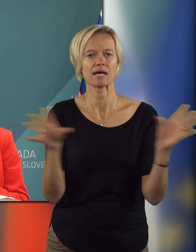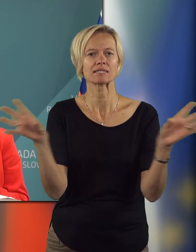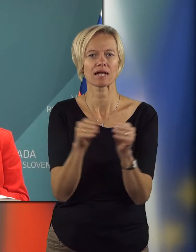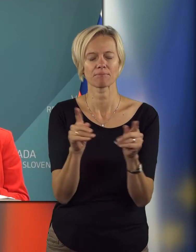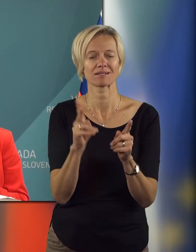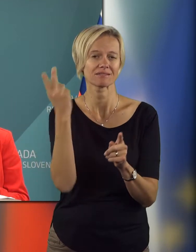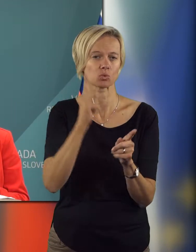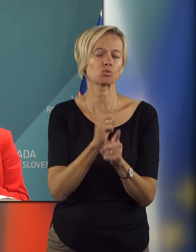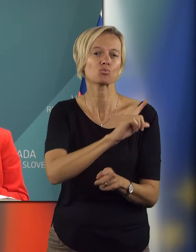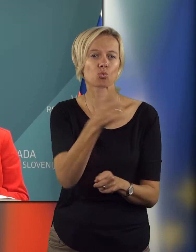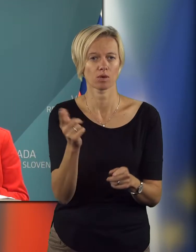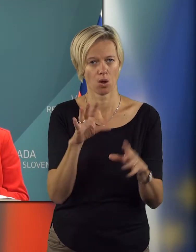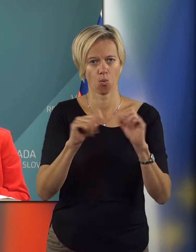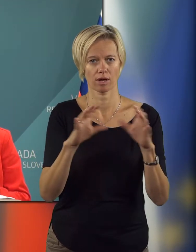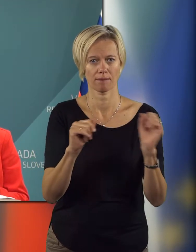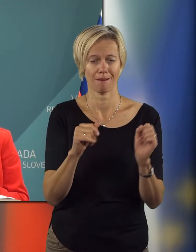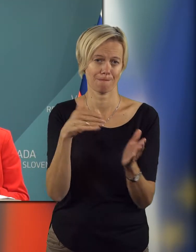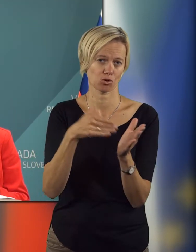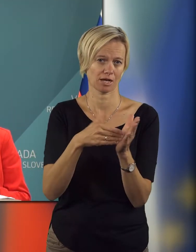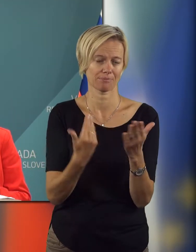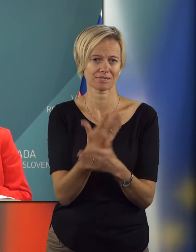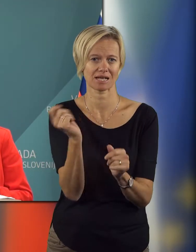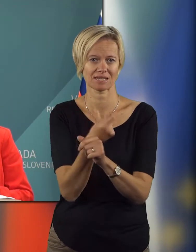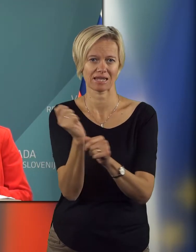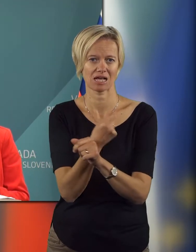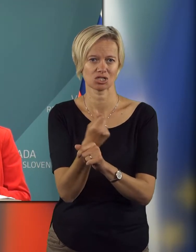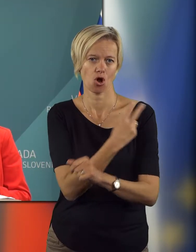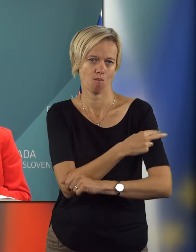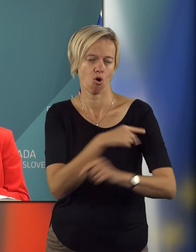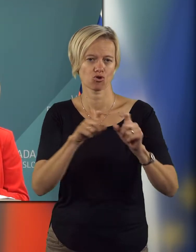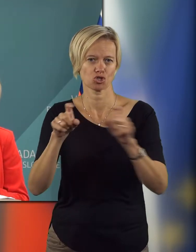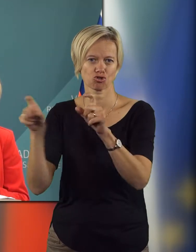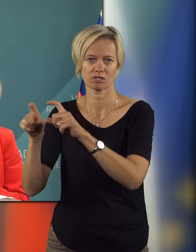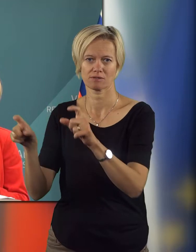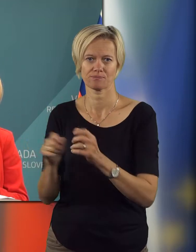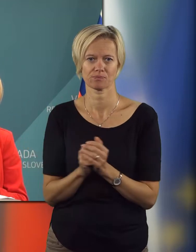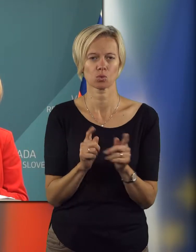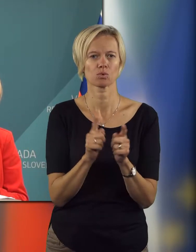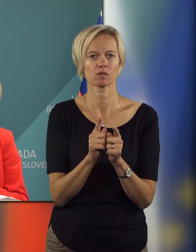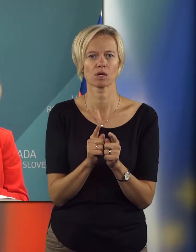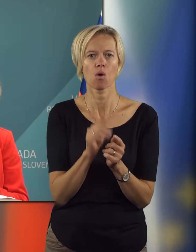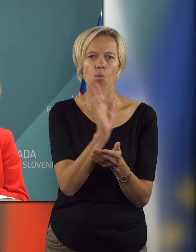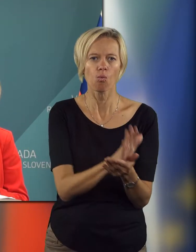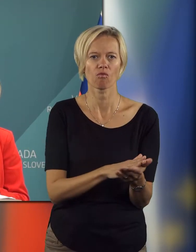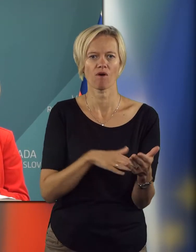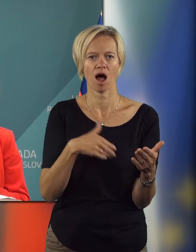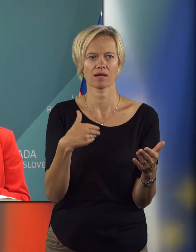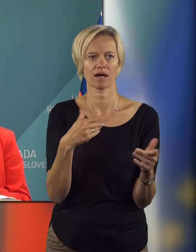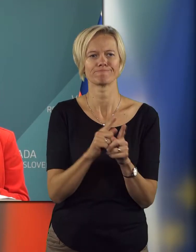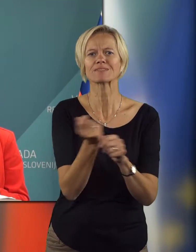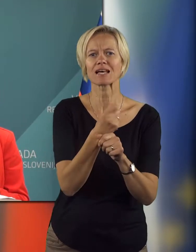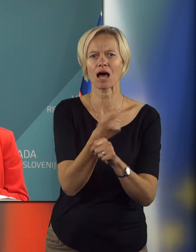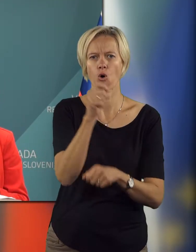seveda tudi še druge ukrepe, ki so potrebni za sanacijo bolnišnic. Uvaja